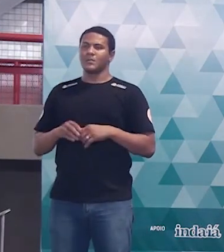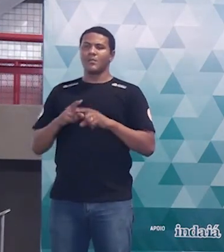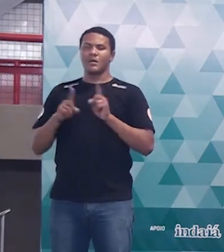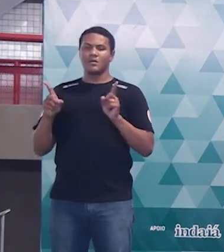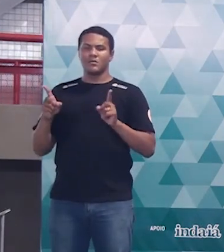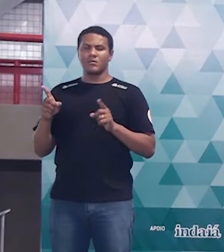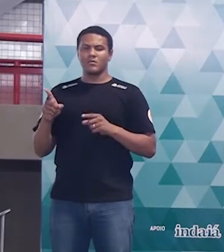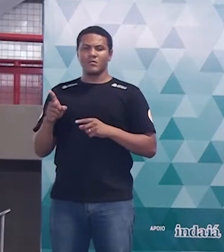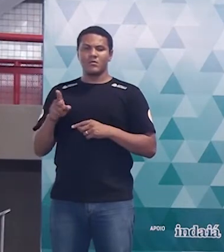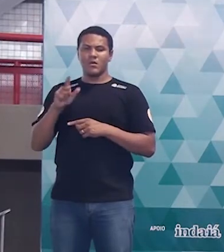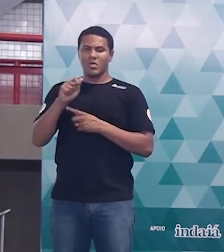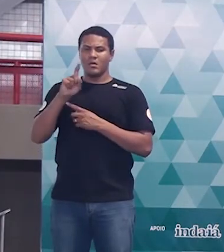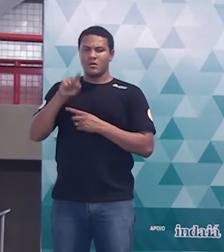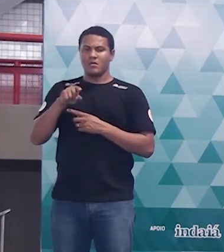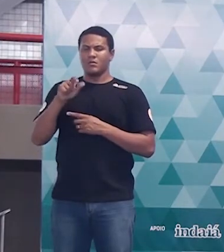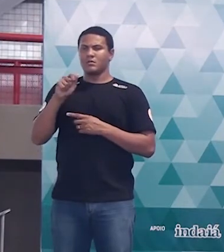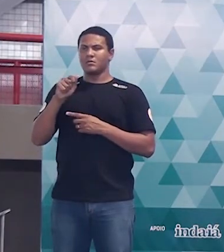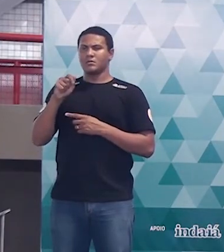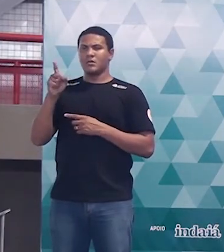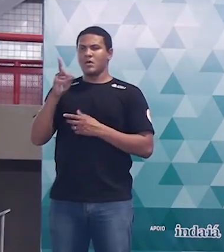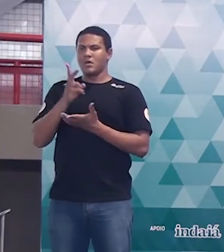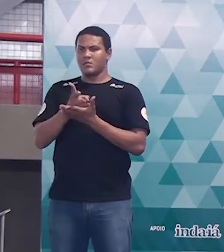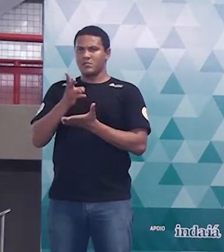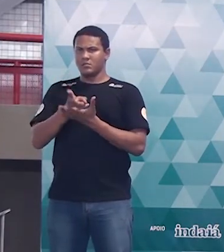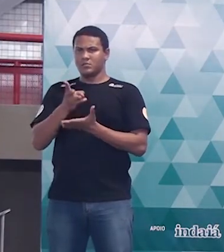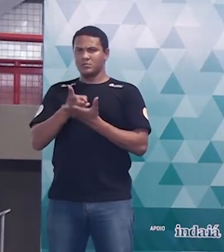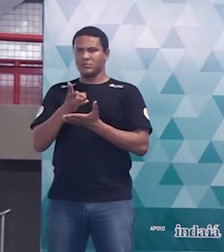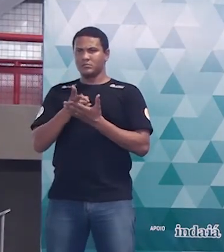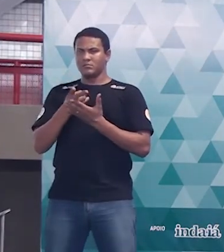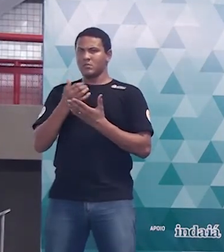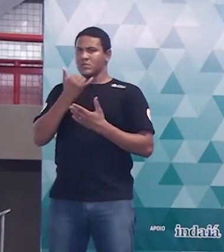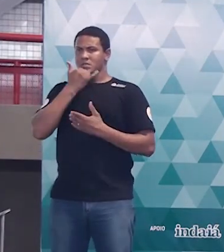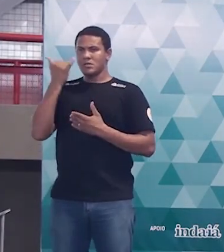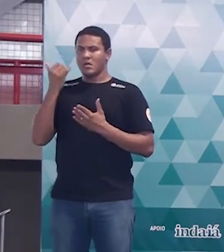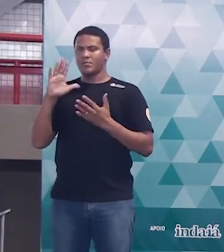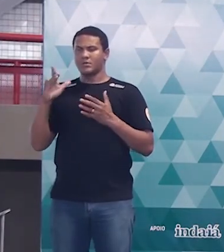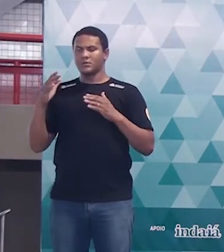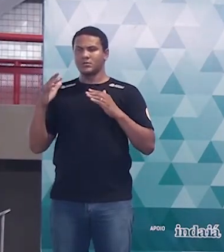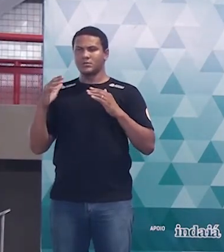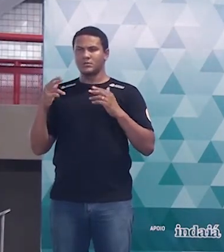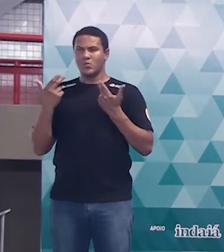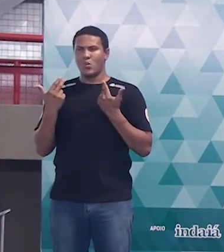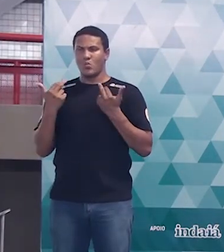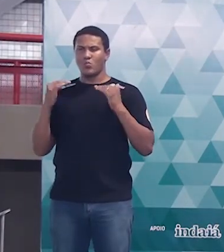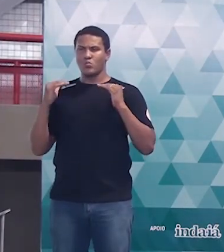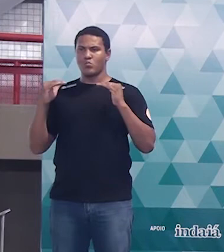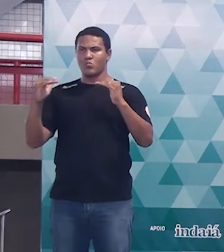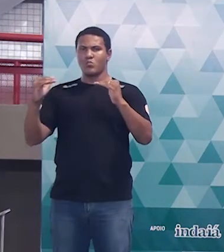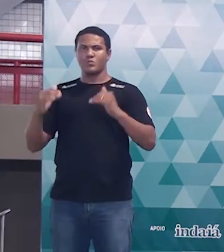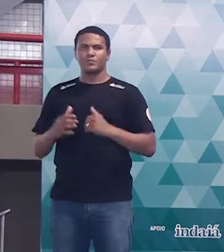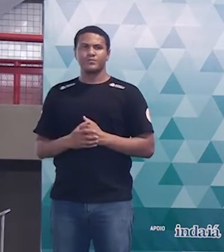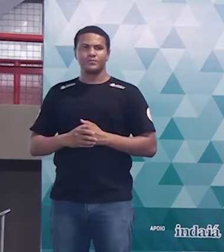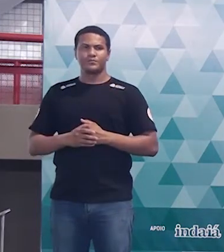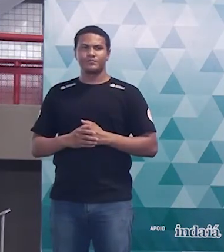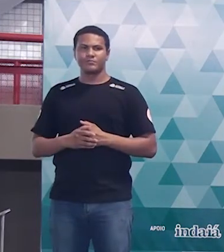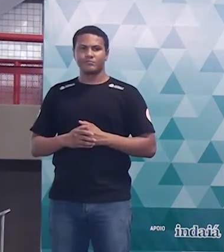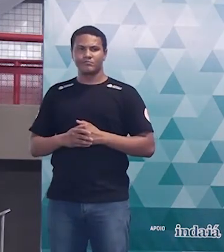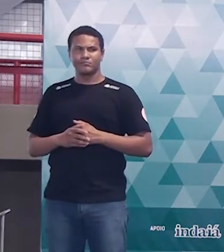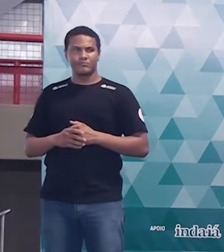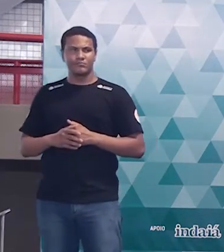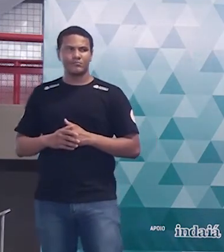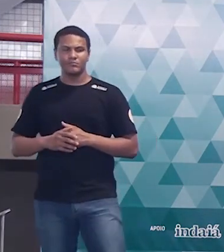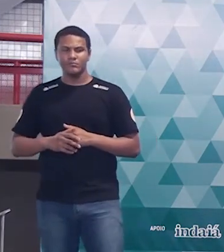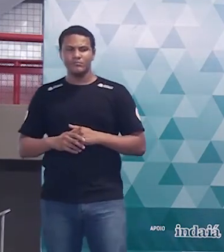ser a constante de proporcionalidade. Bom, continuando, vamos ver aqui um exemplo prático para